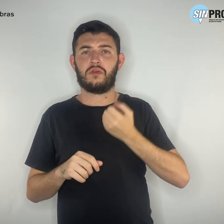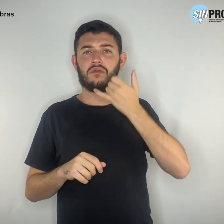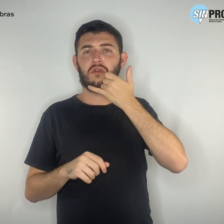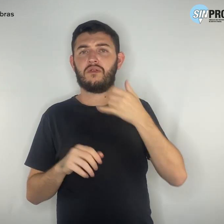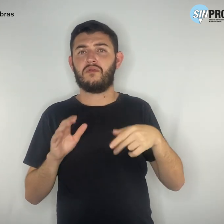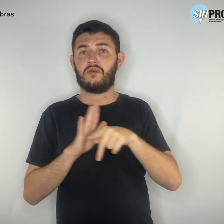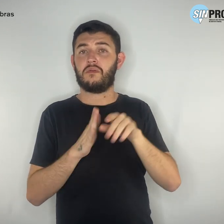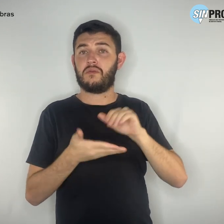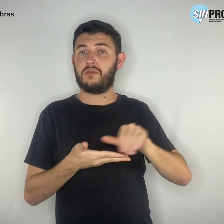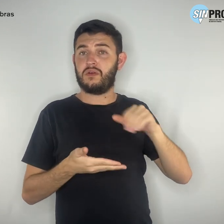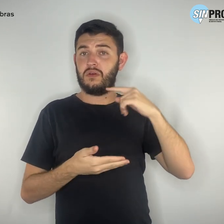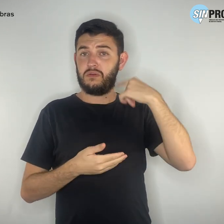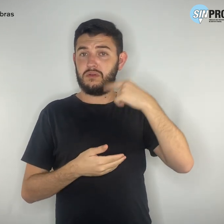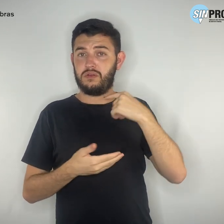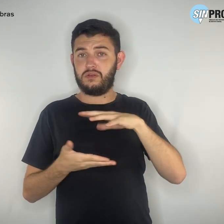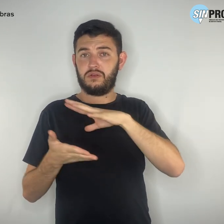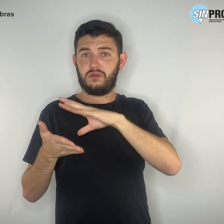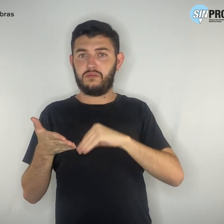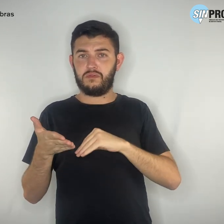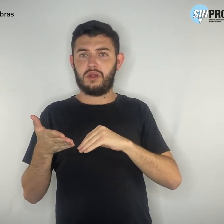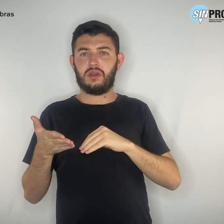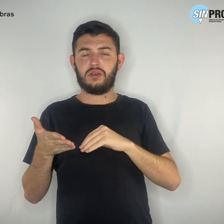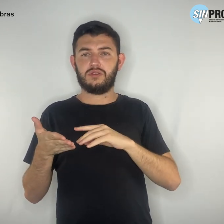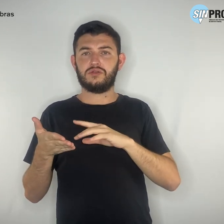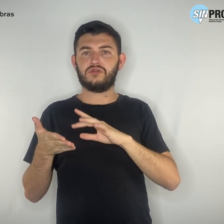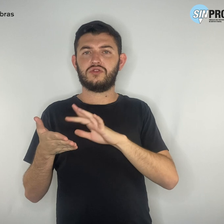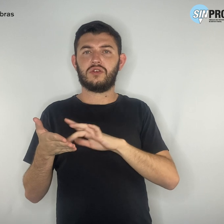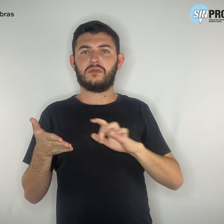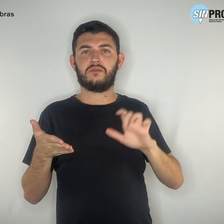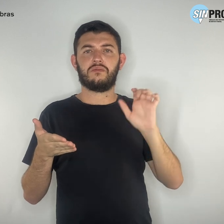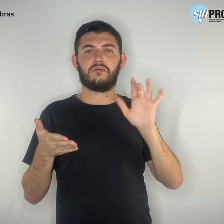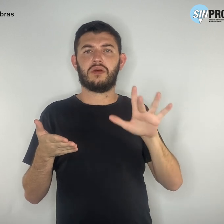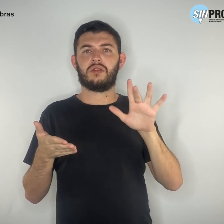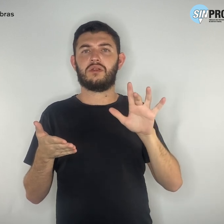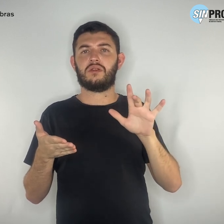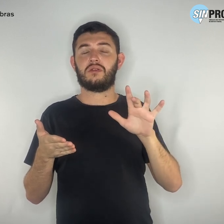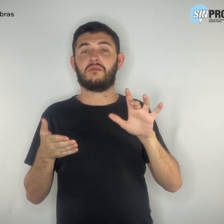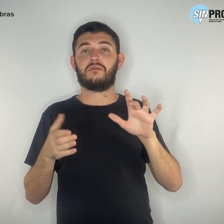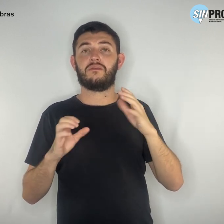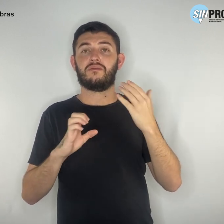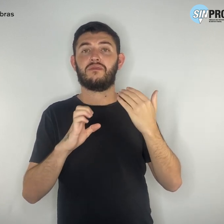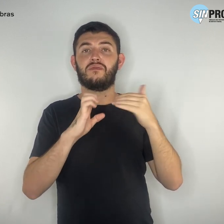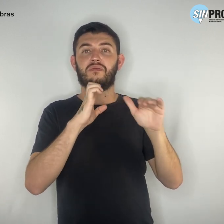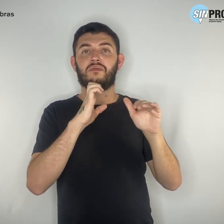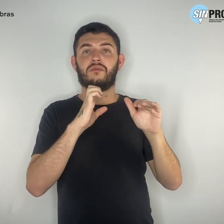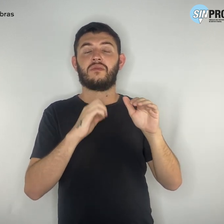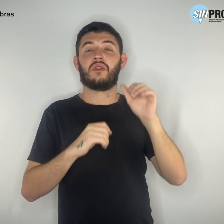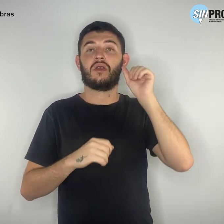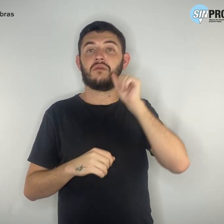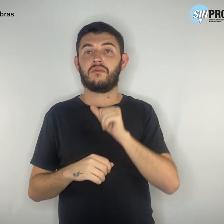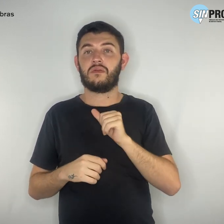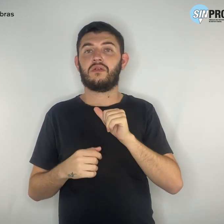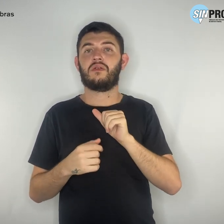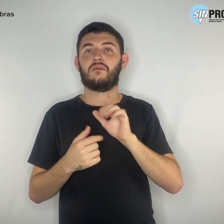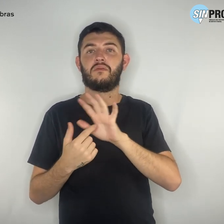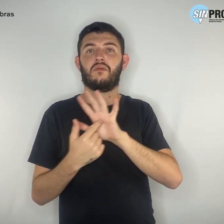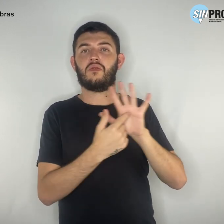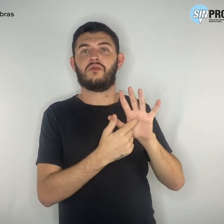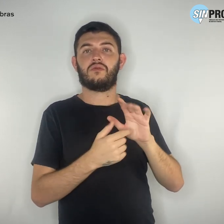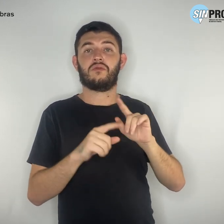Fiz o print da mensagem e enviei para o e-mail que ela me indicou. A mensagem